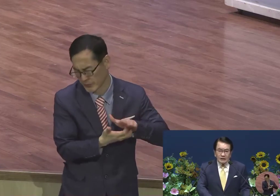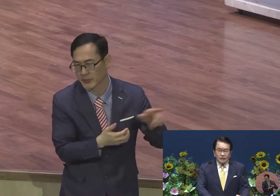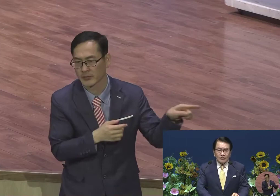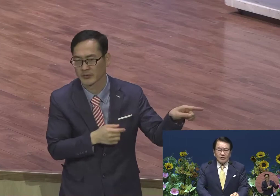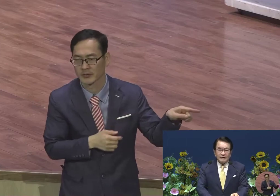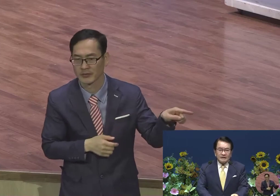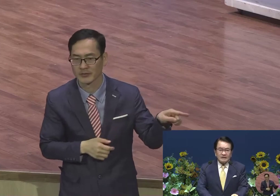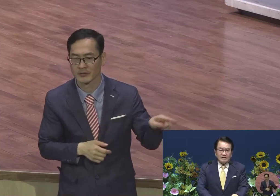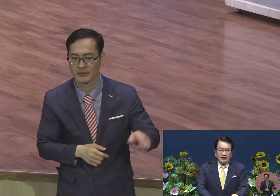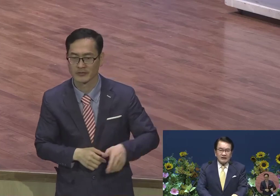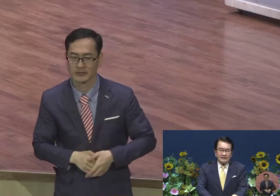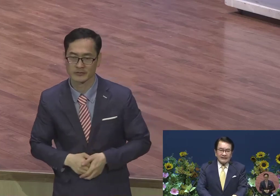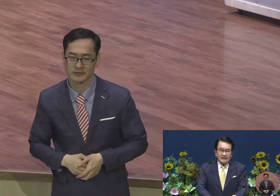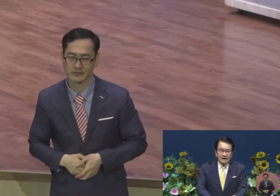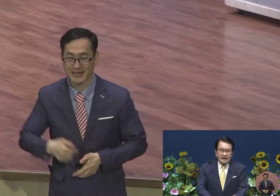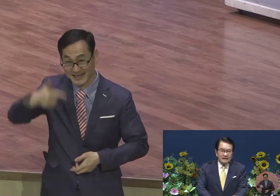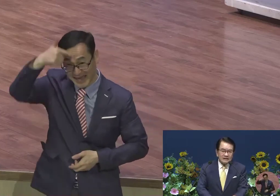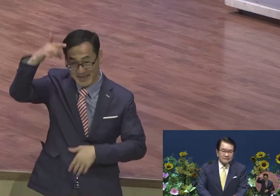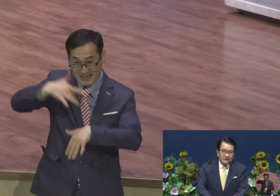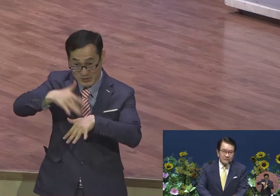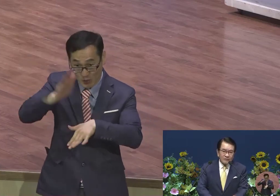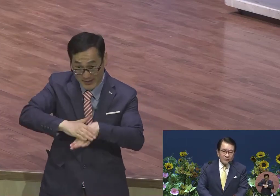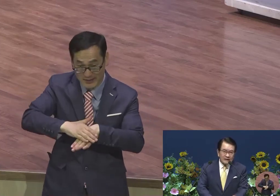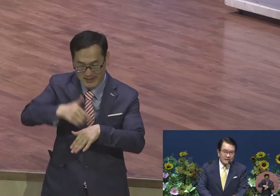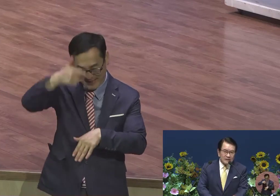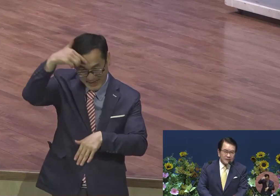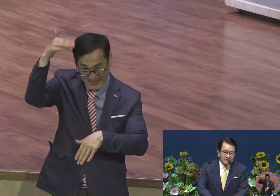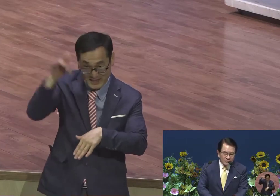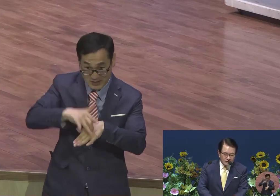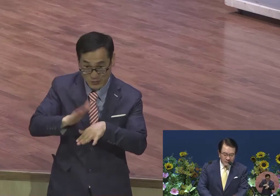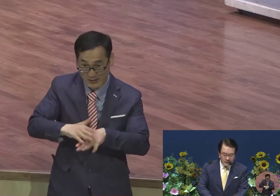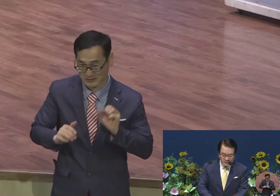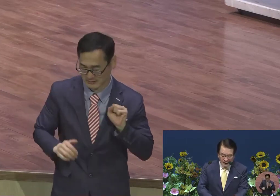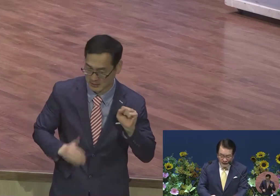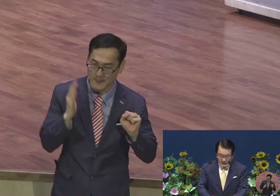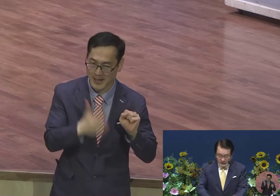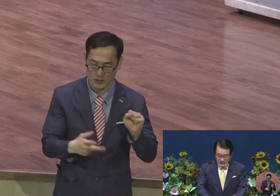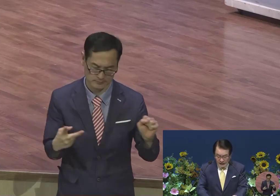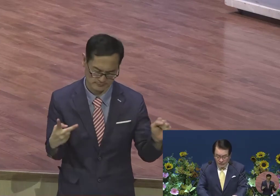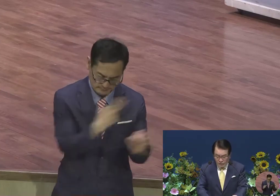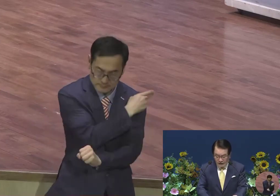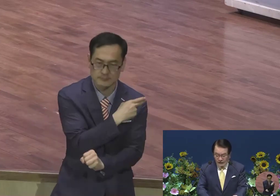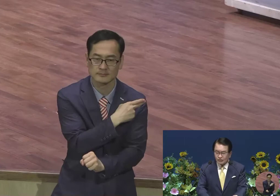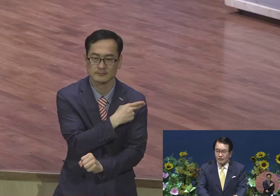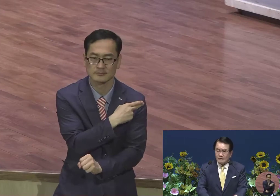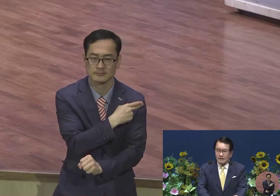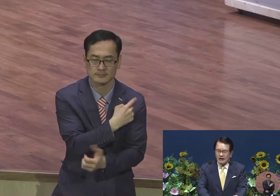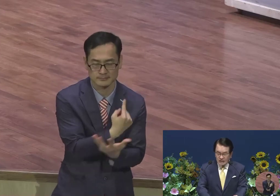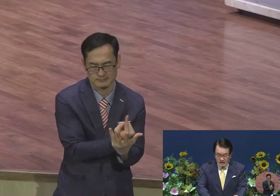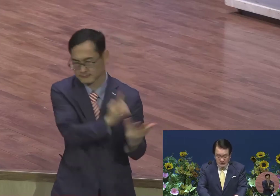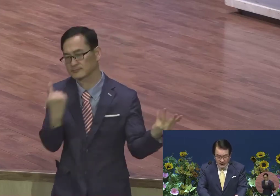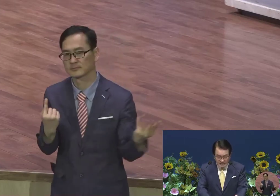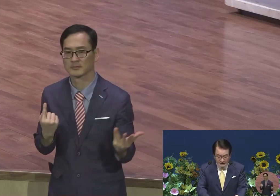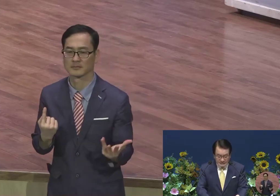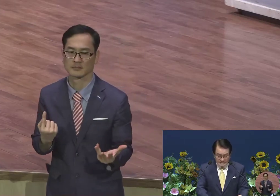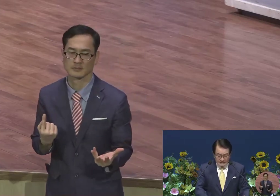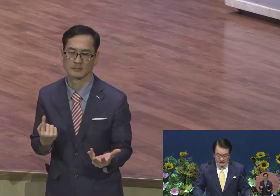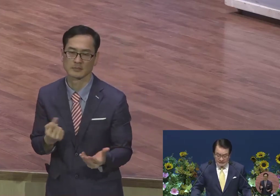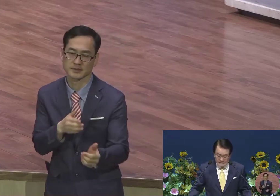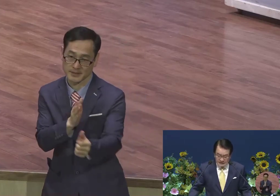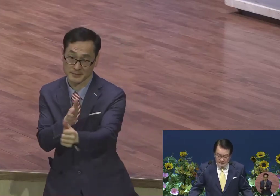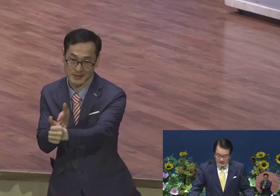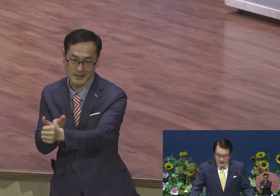절대로 여러분 옛 석간 옛 털에 갇히지 마시고 완전히 빠져나오시기 바랍니다 자꾸 사단 속입니다 이제 더 이상